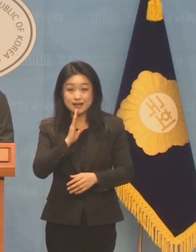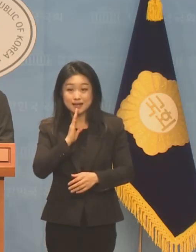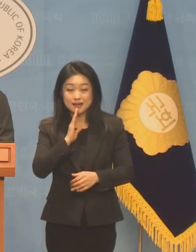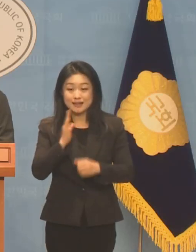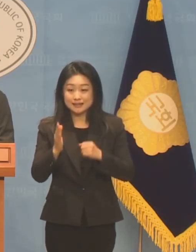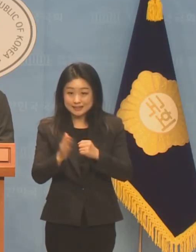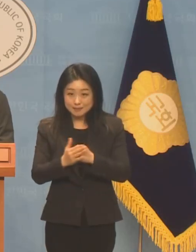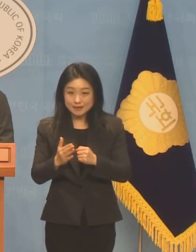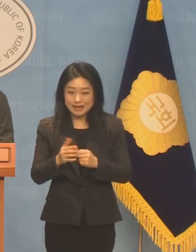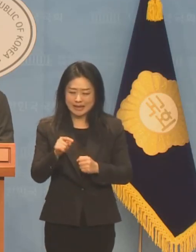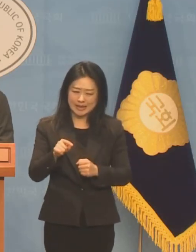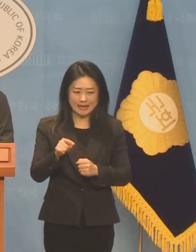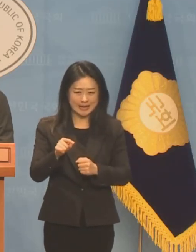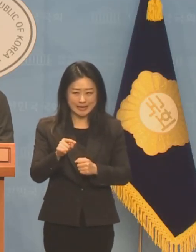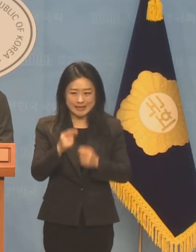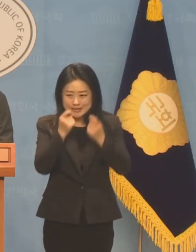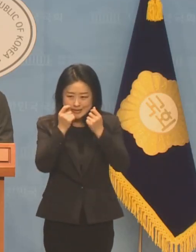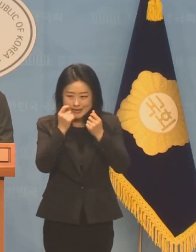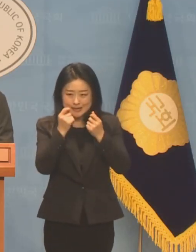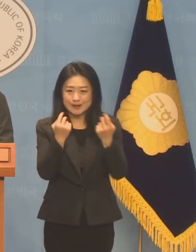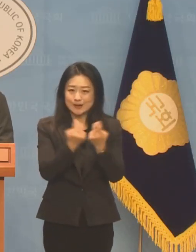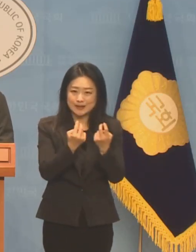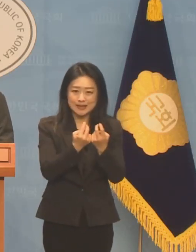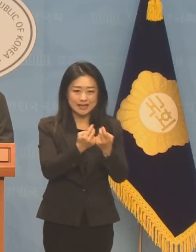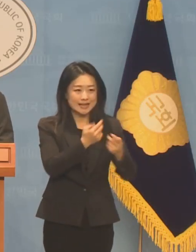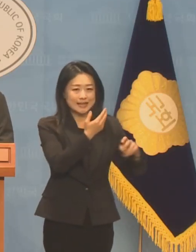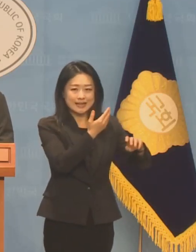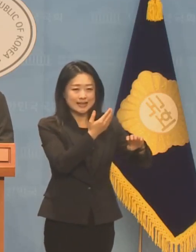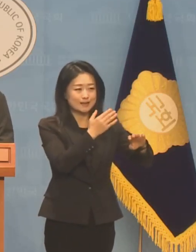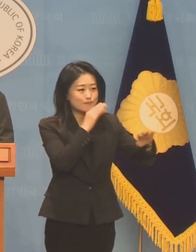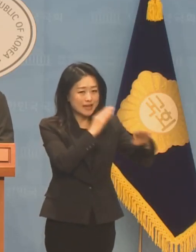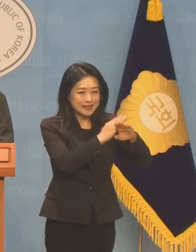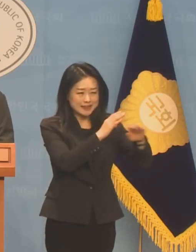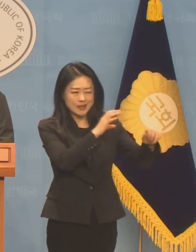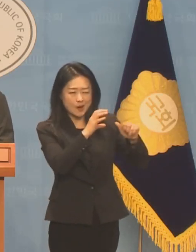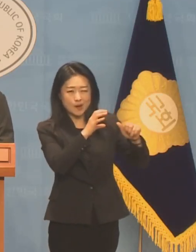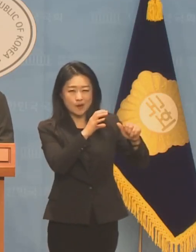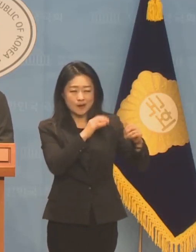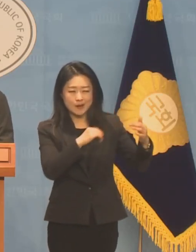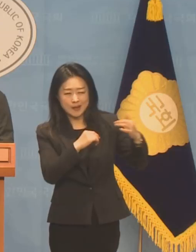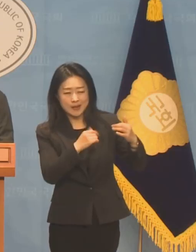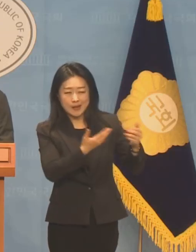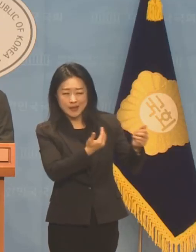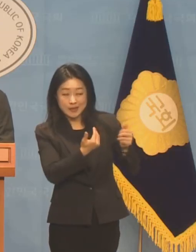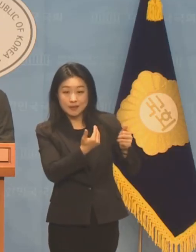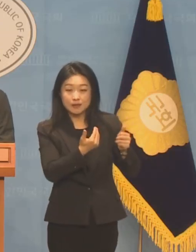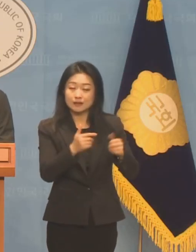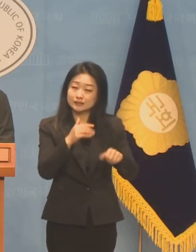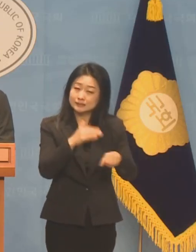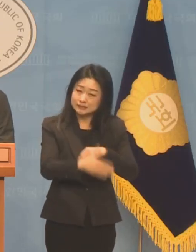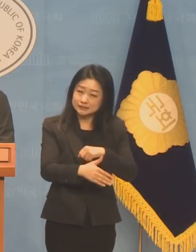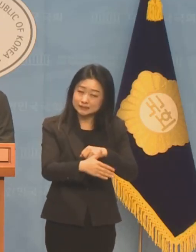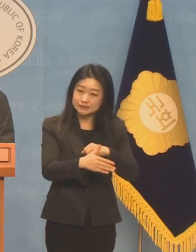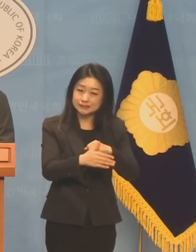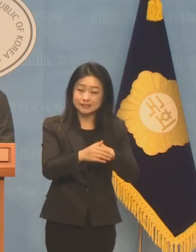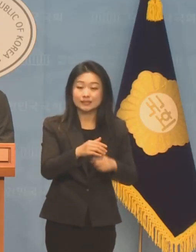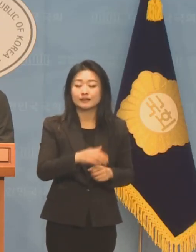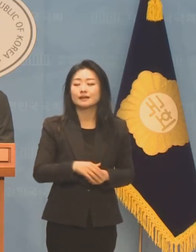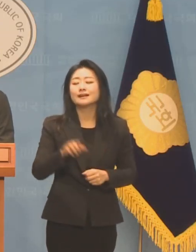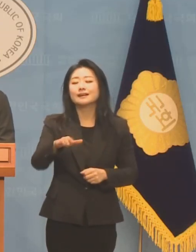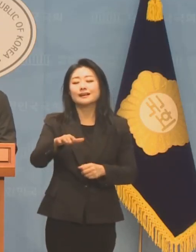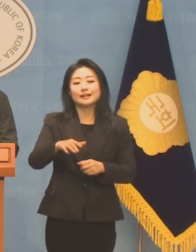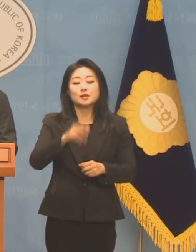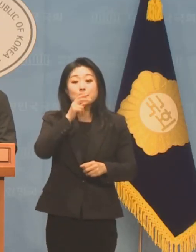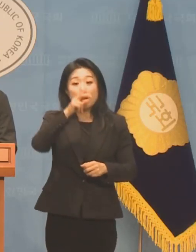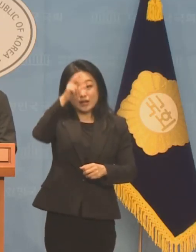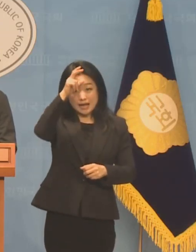어떻게든 외환죄만이라도 벗어나 보려는 필사적인 몸부림입니까? 그래서 최근